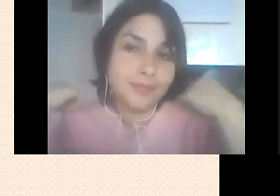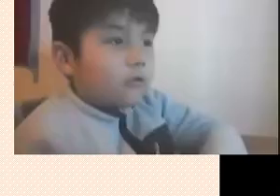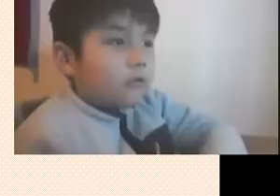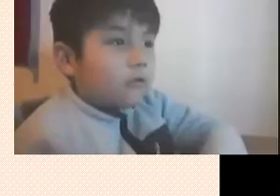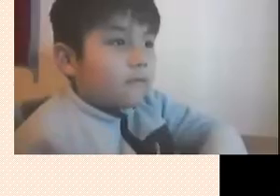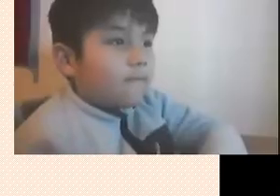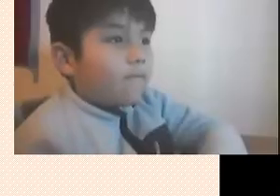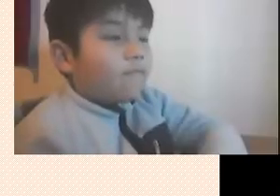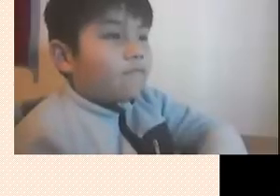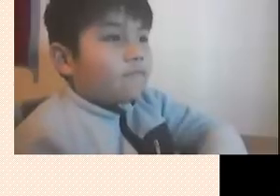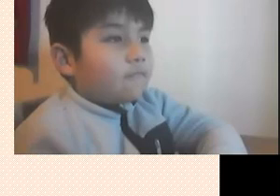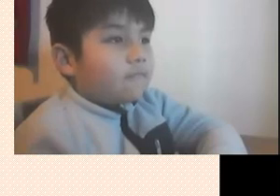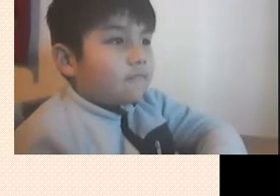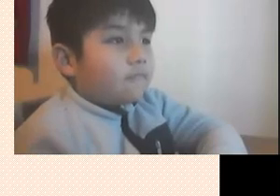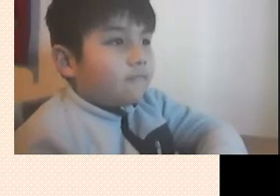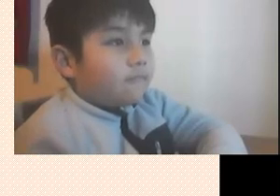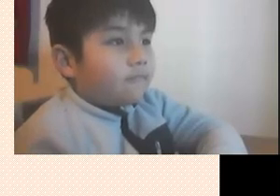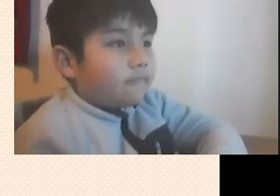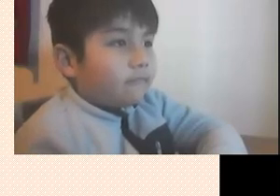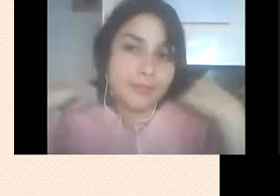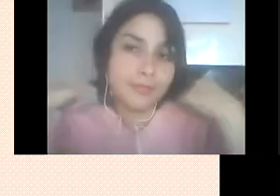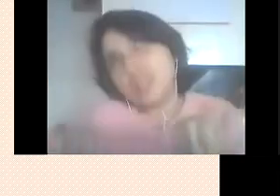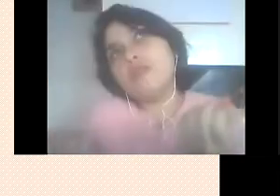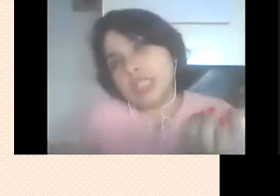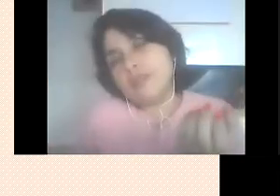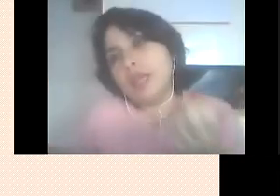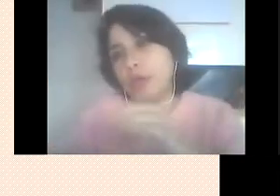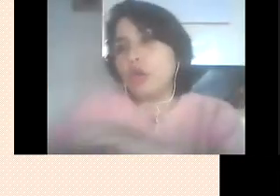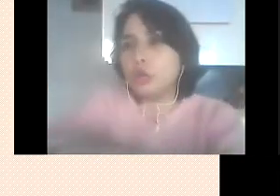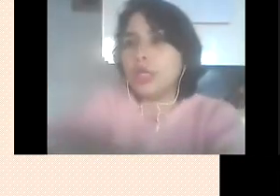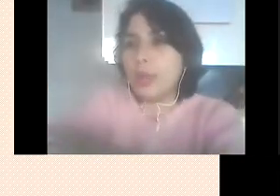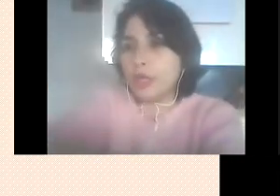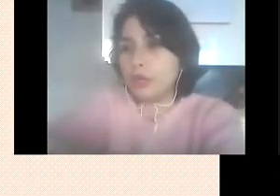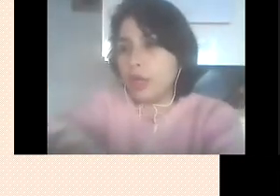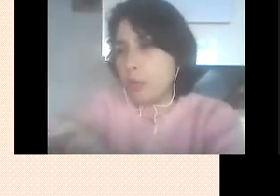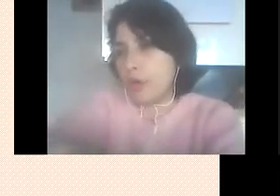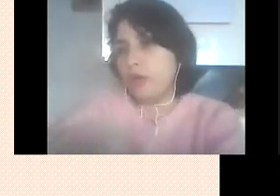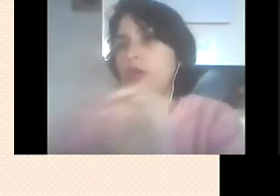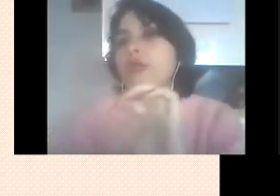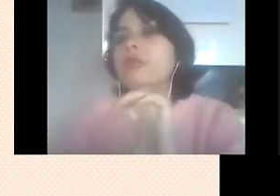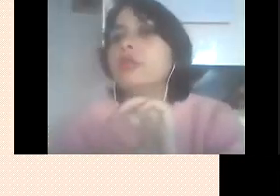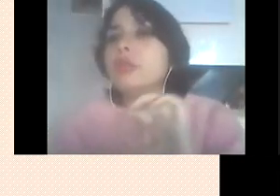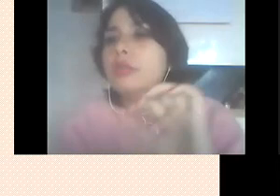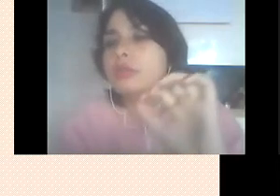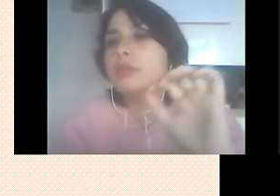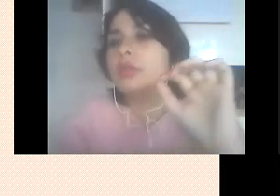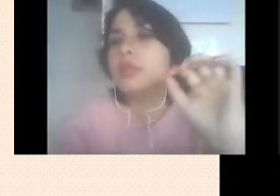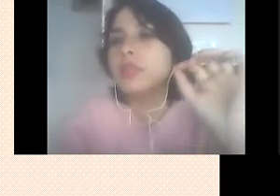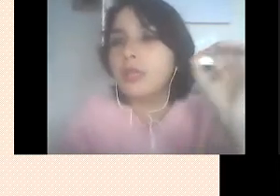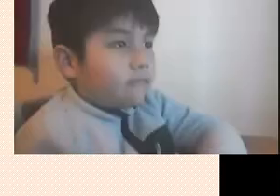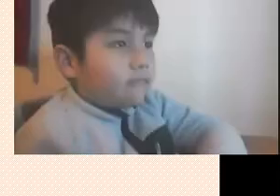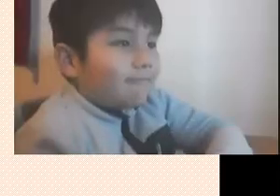Plástico. Ya, pero esto, mira, ah, sí, hay plástico flexible, pero lo que tú tienes puesto es un polerón, ¿no?